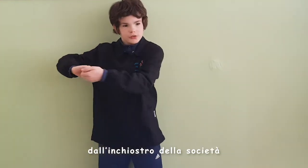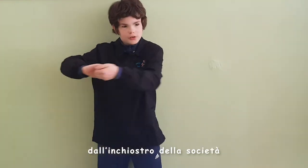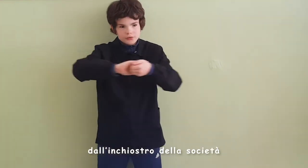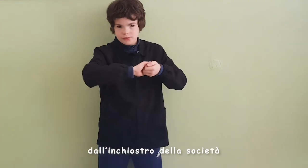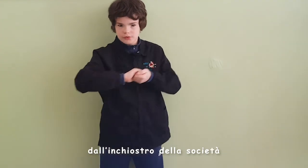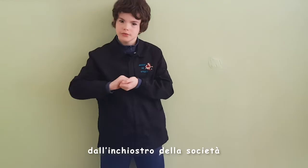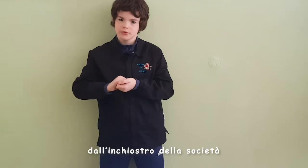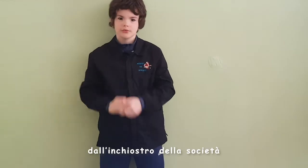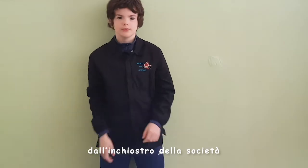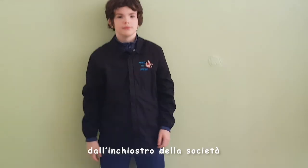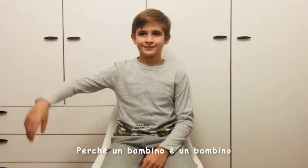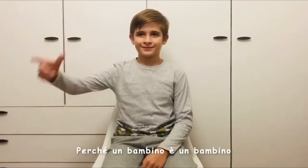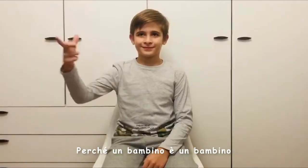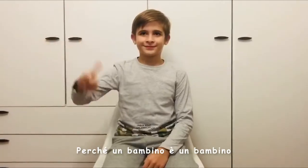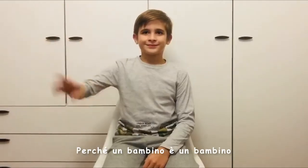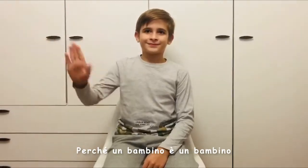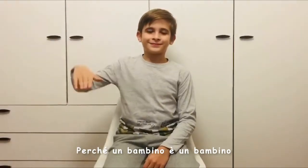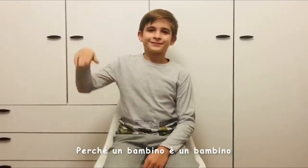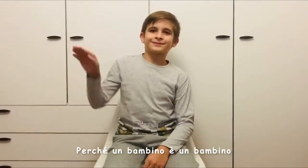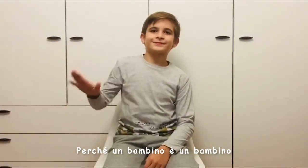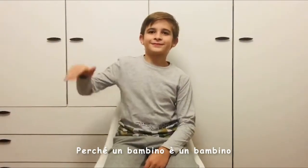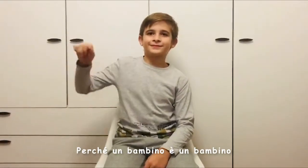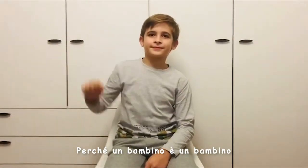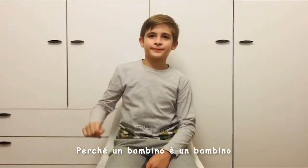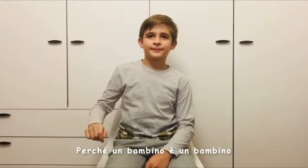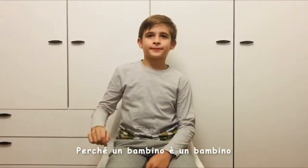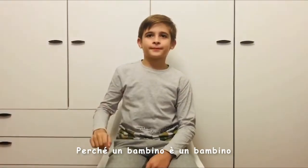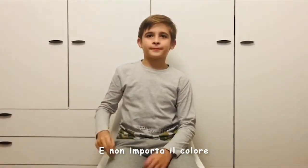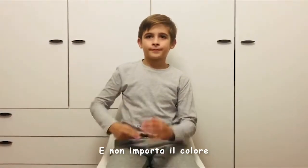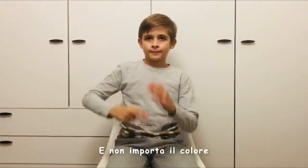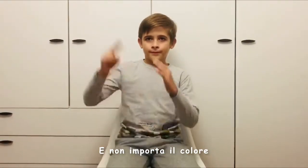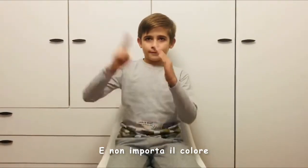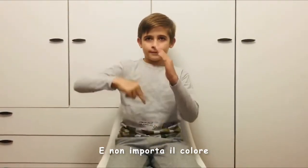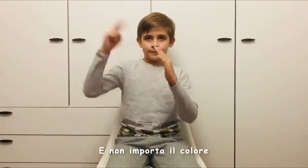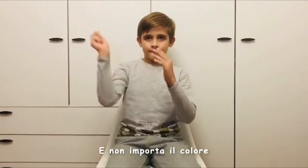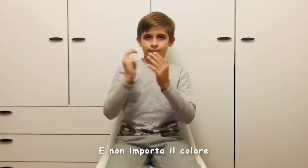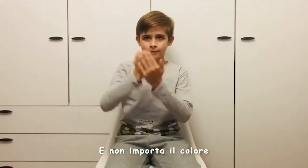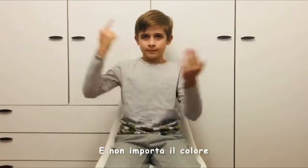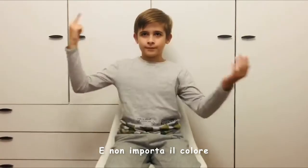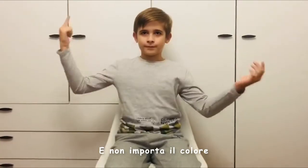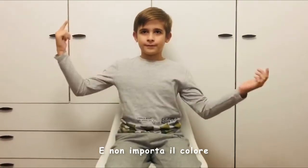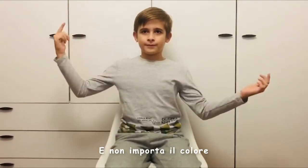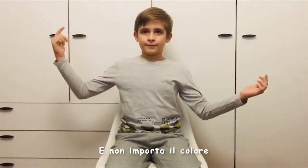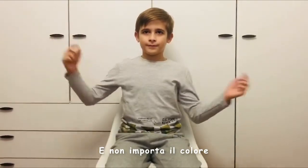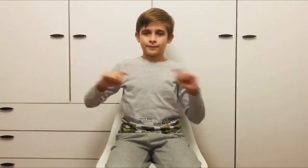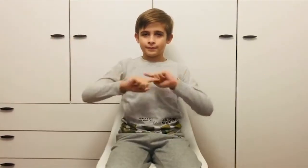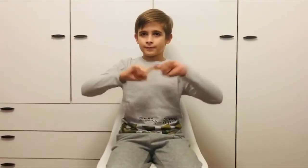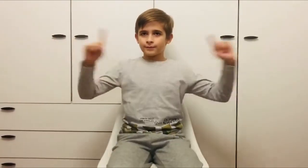dall'inchiostro della società. Perché un bambino è un bambino e non importa il colore.